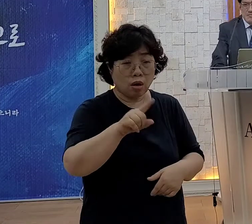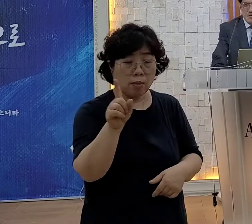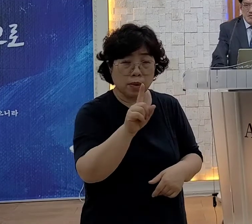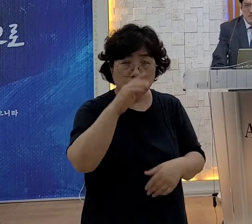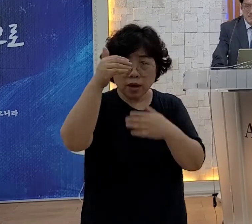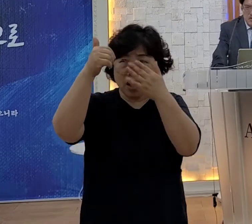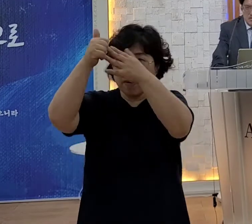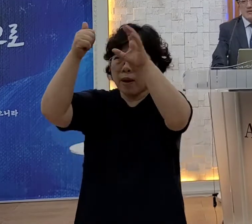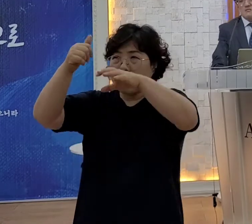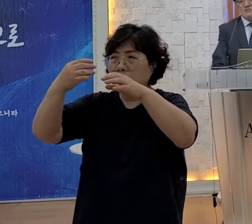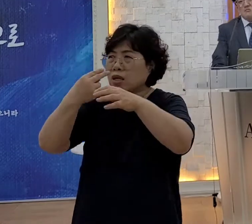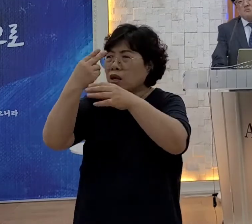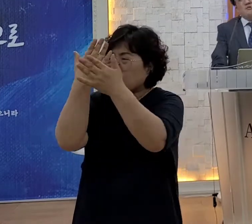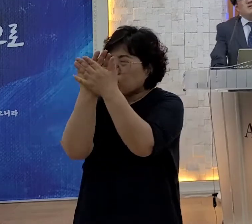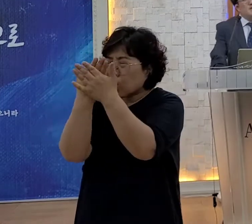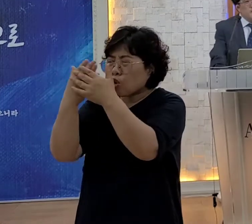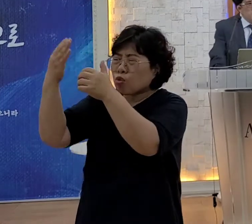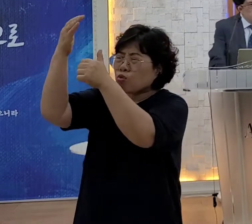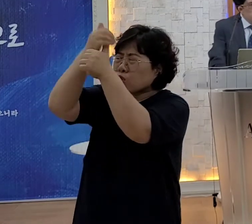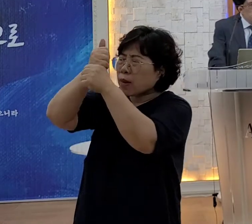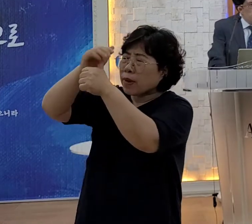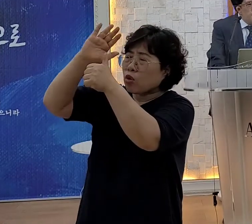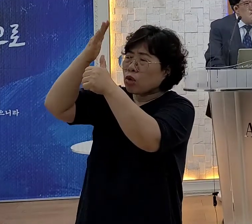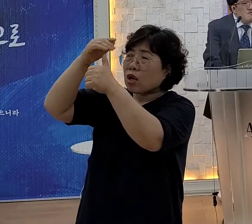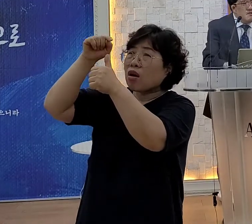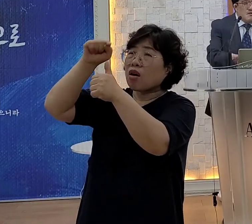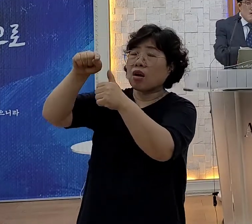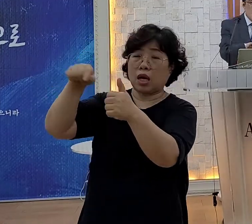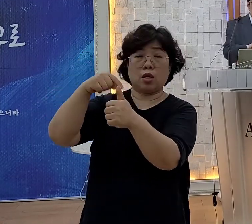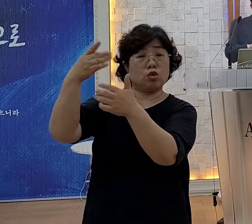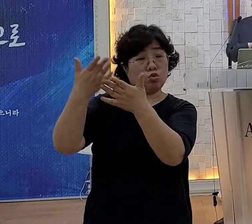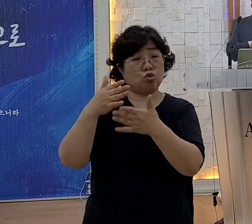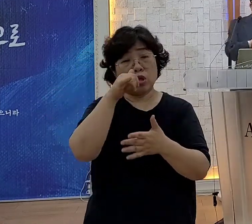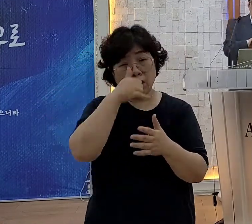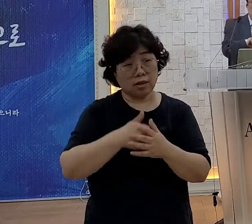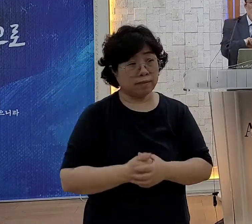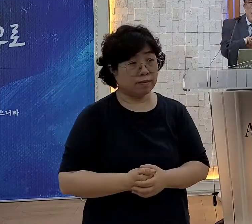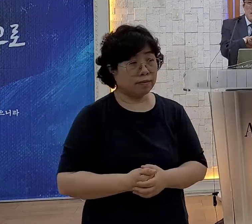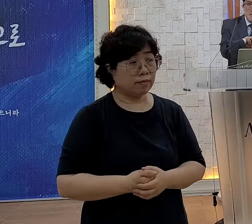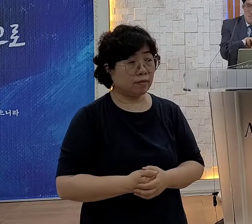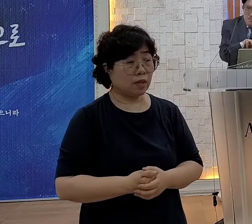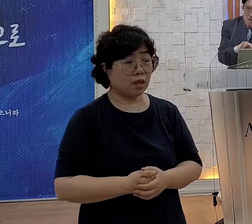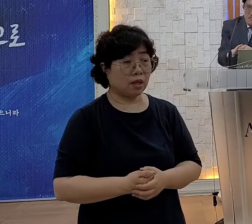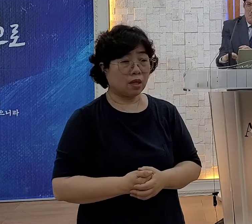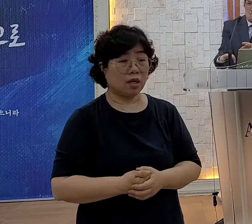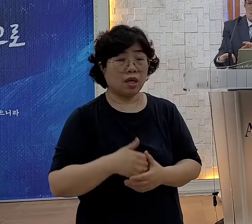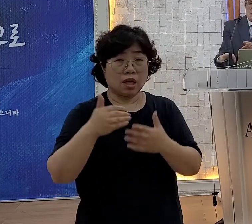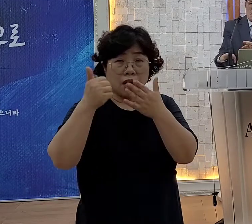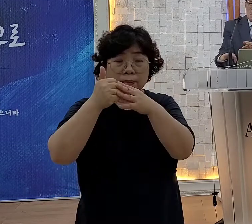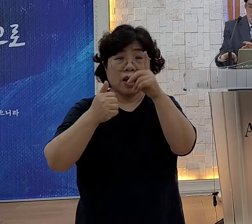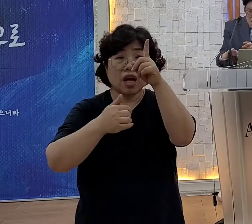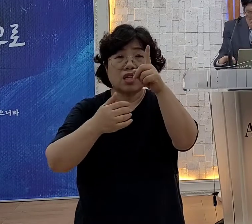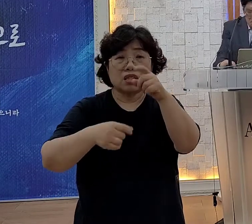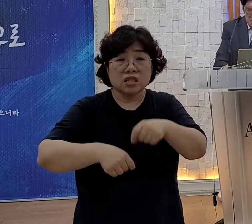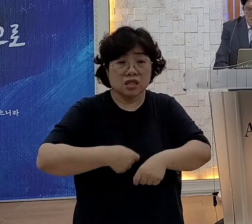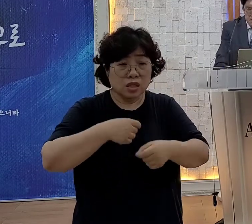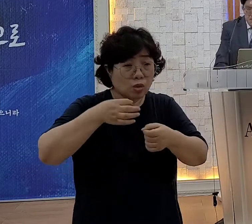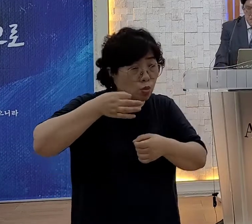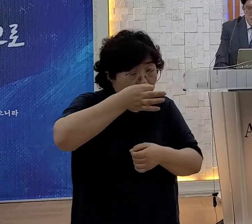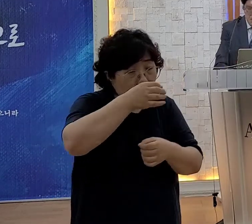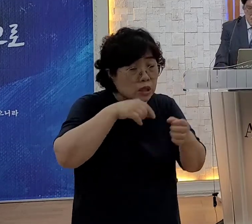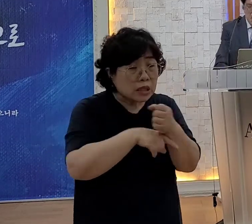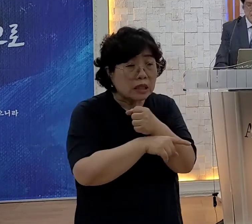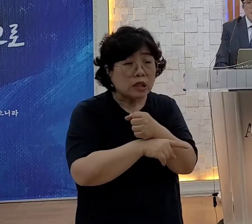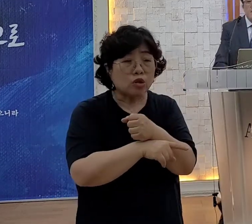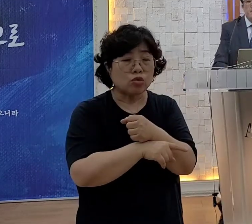이 3장 18절까지 오게 된 거란 말이에요. 오늘 드디어 하나님께서 하나님의 한 의를 우리에게 보여주신 이 놀라운